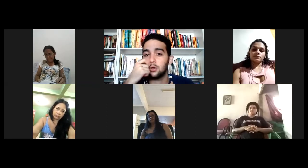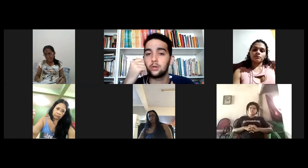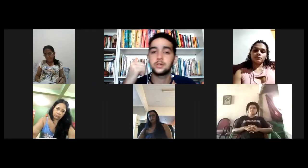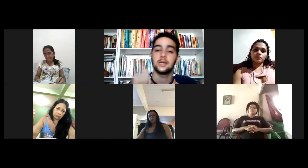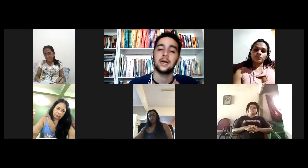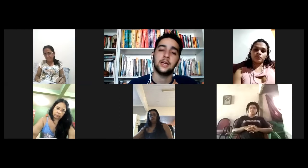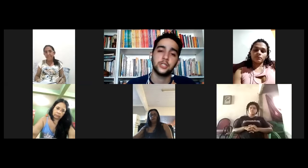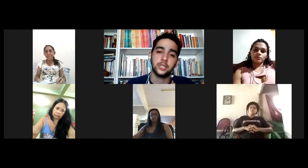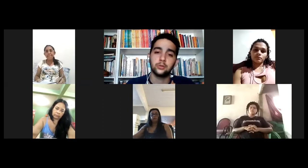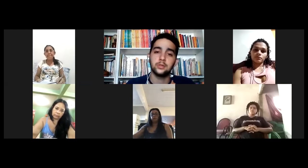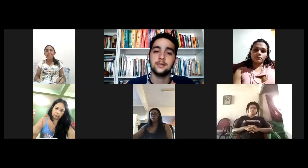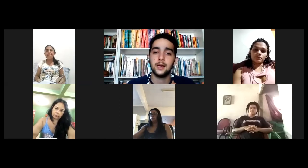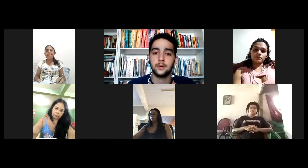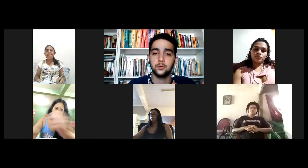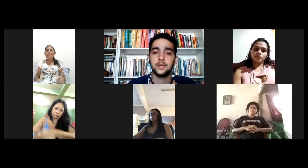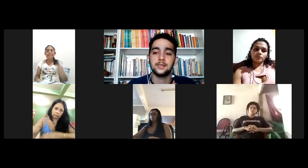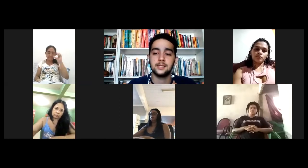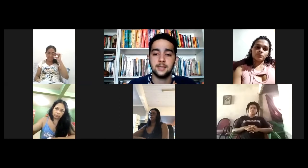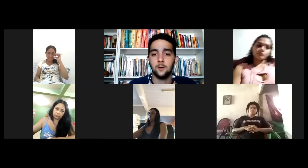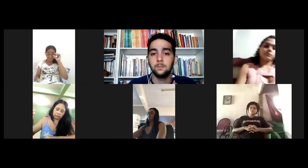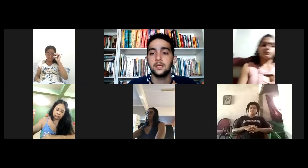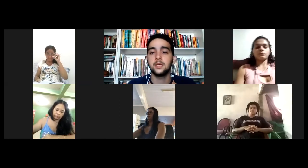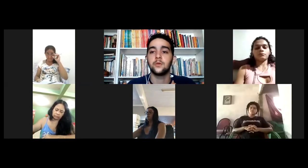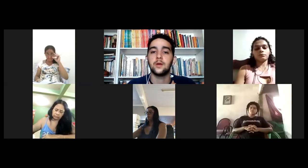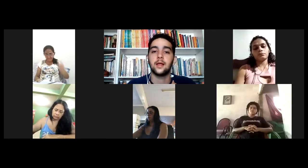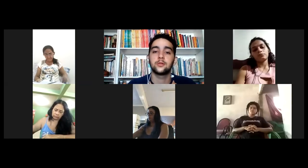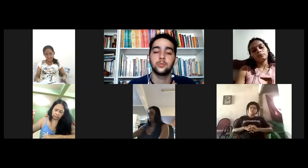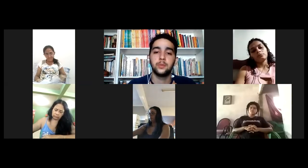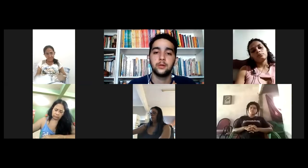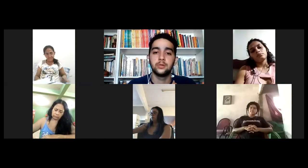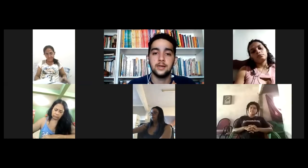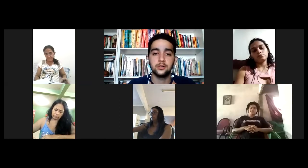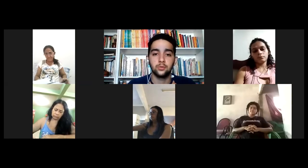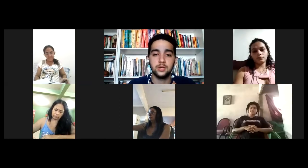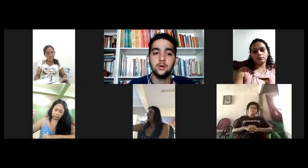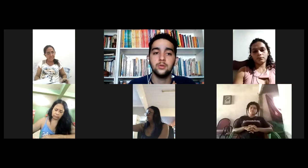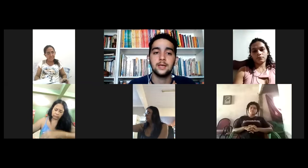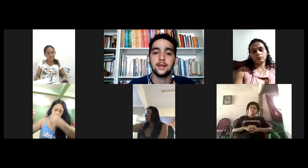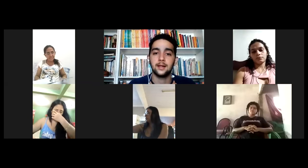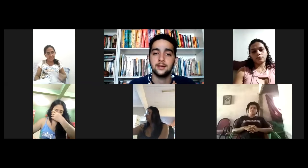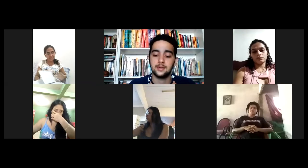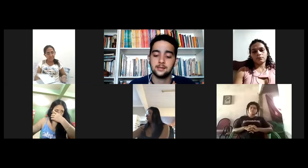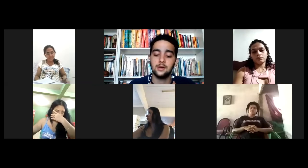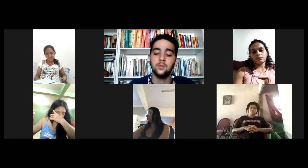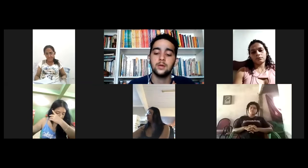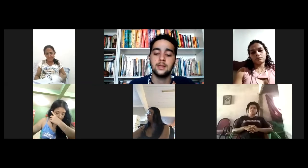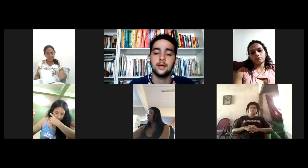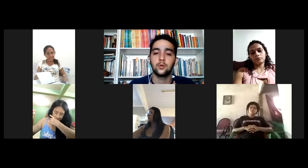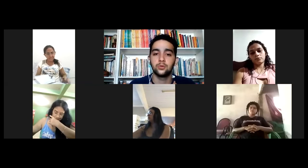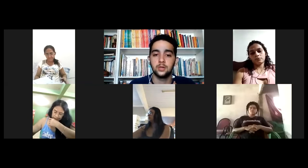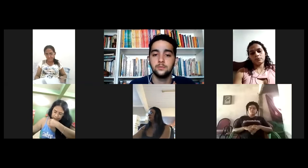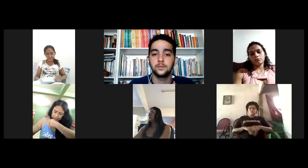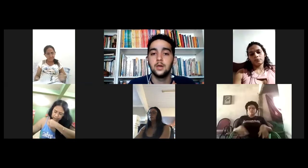períodos históricos a gente tratou desde a época do presencial, em que foi falado sobre o período da exclusão, da integralização e